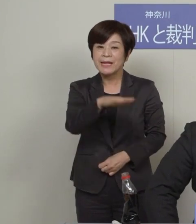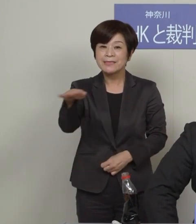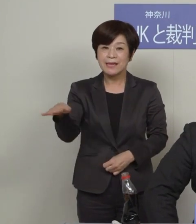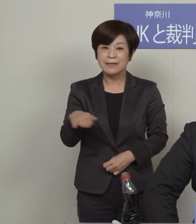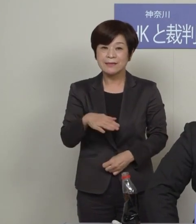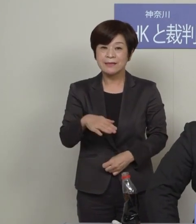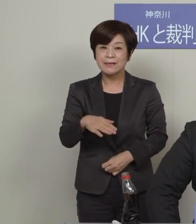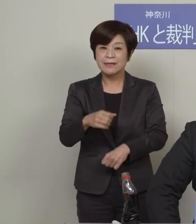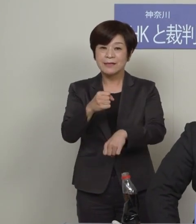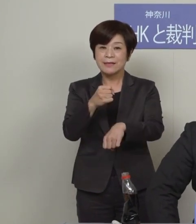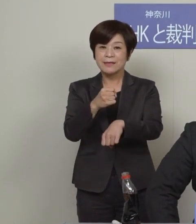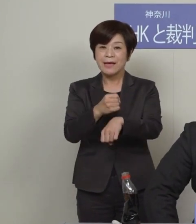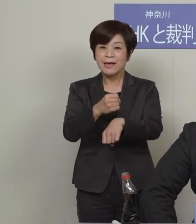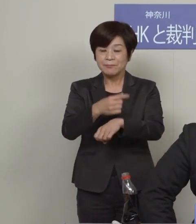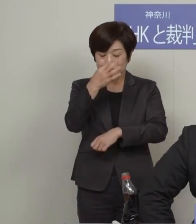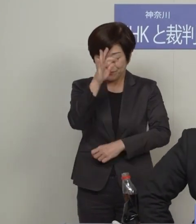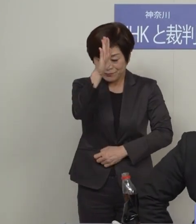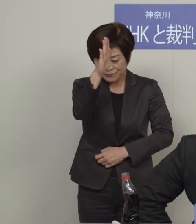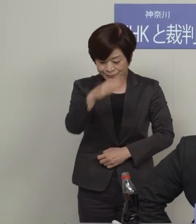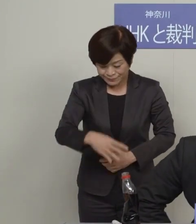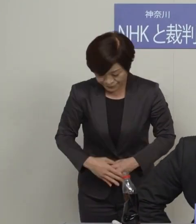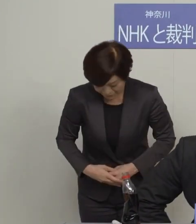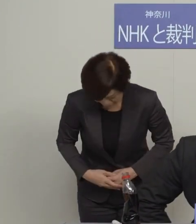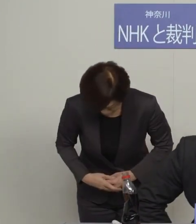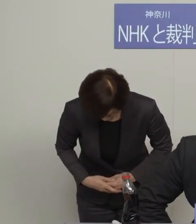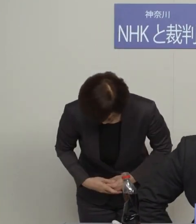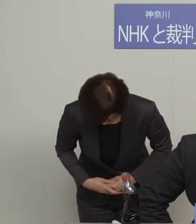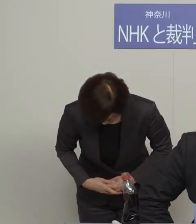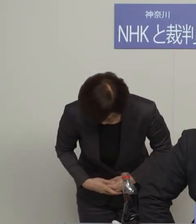ん大変すいませんでした。